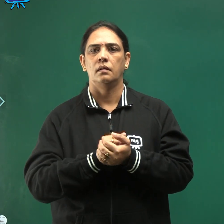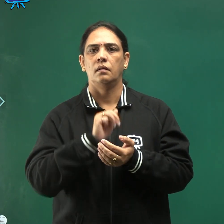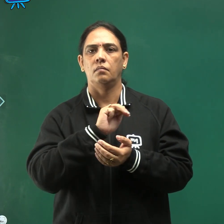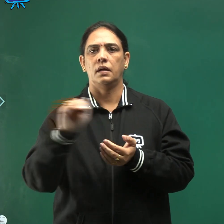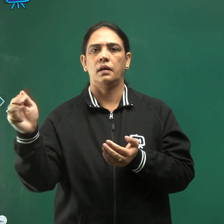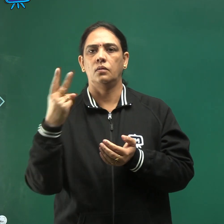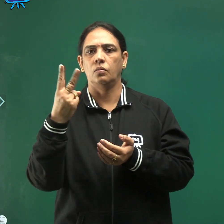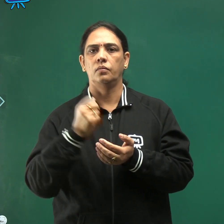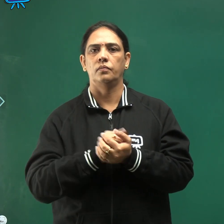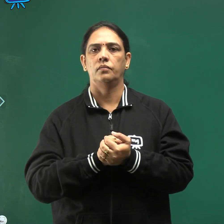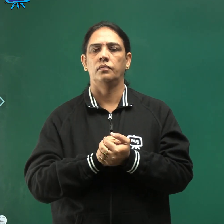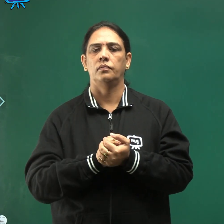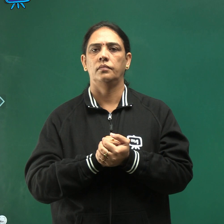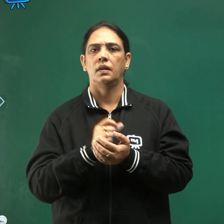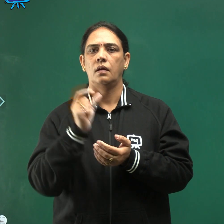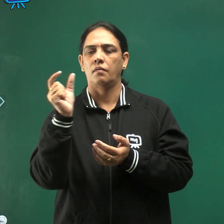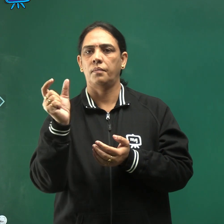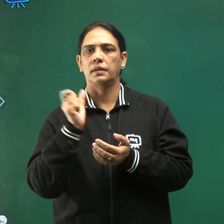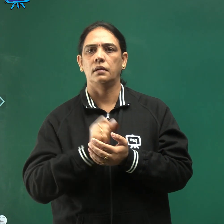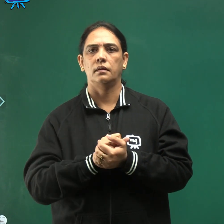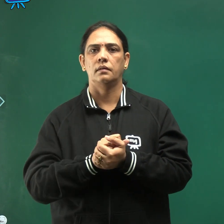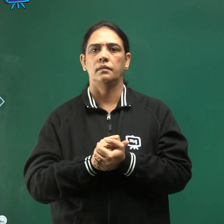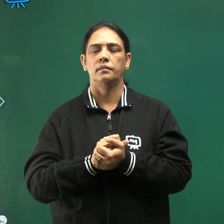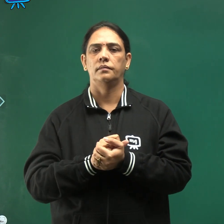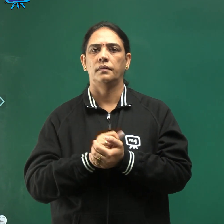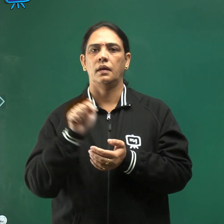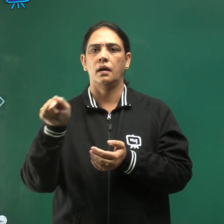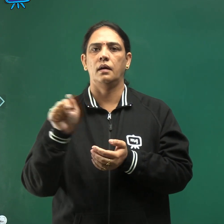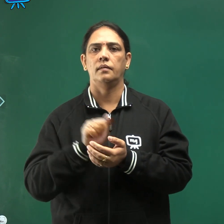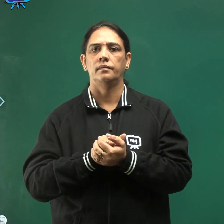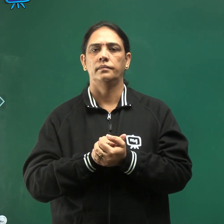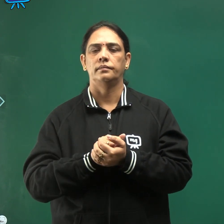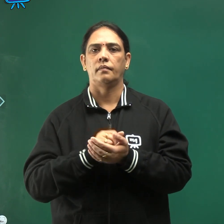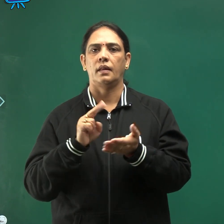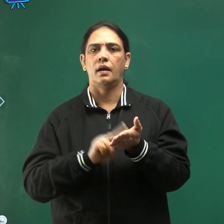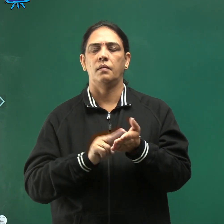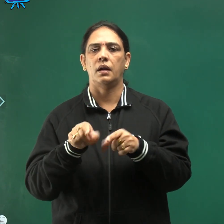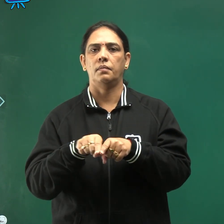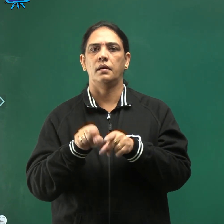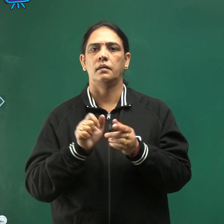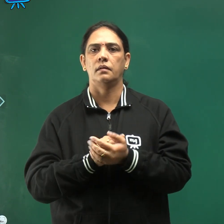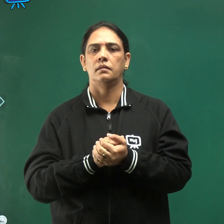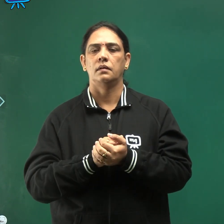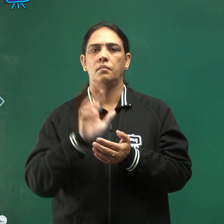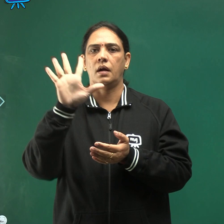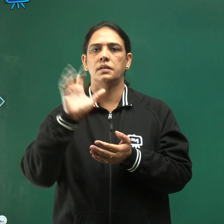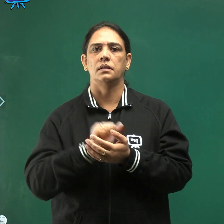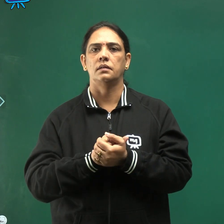बटे 2 वह पद यहाँ n बराबर